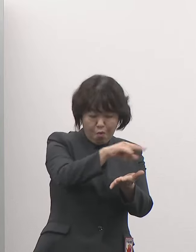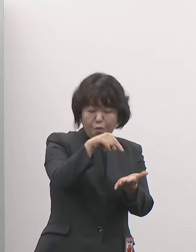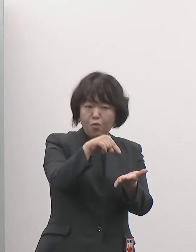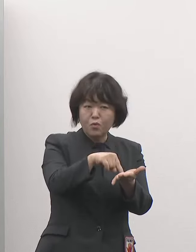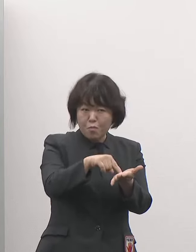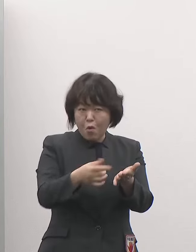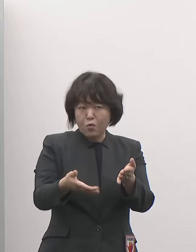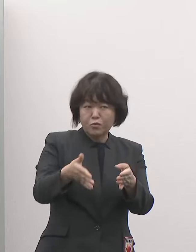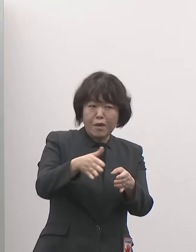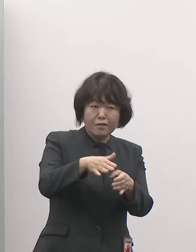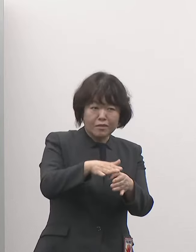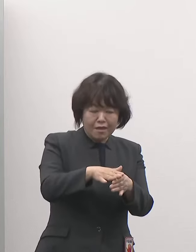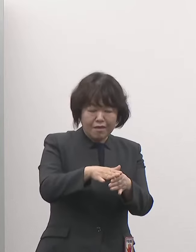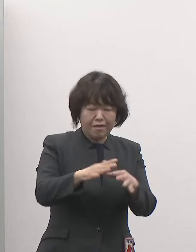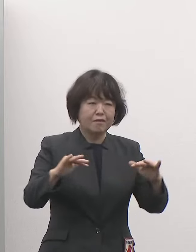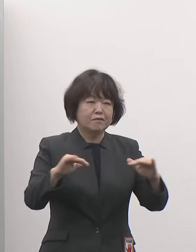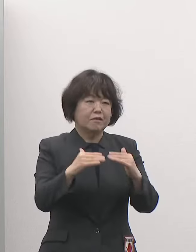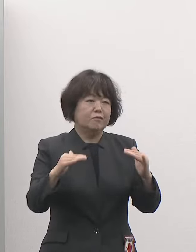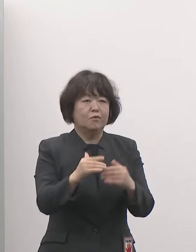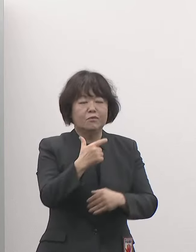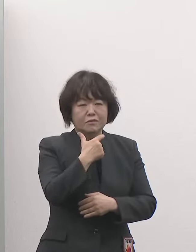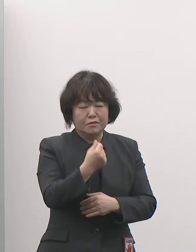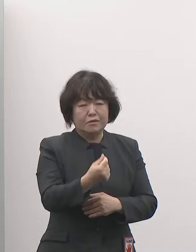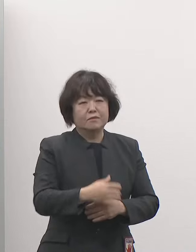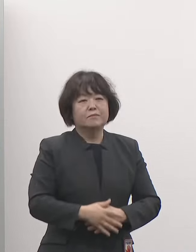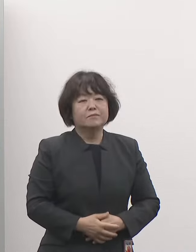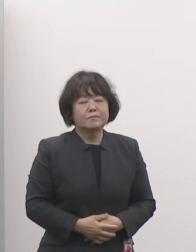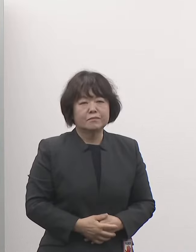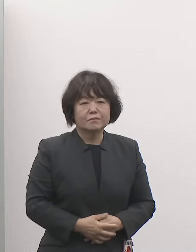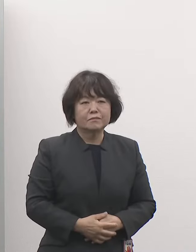き検討を進めてまいりたいと思います。